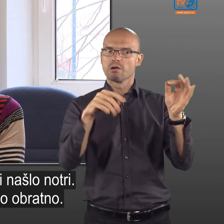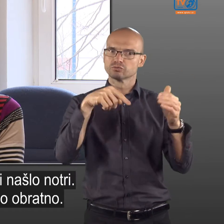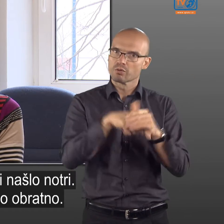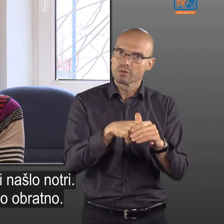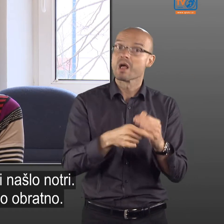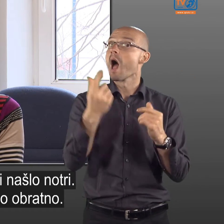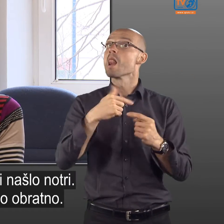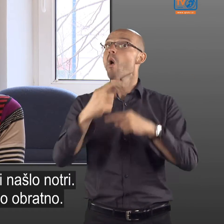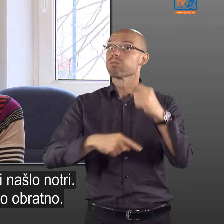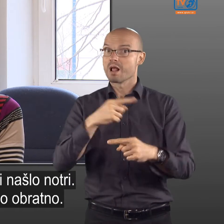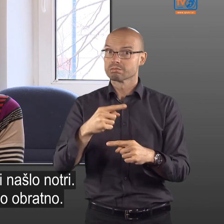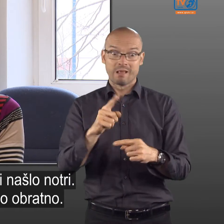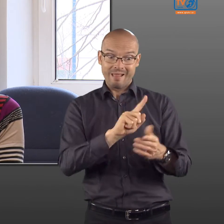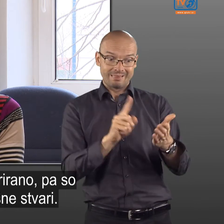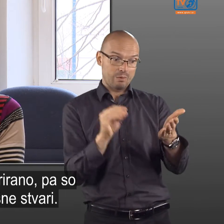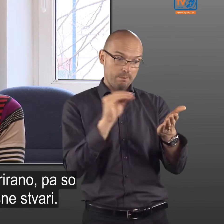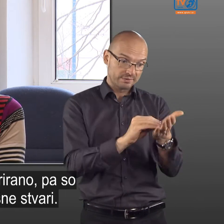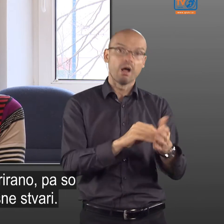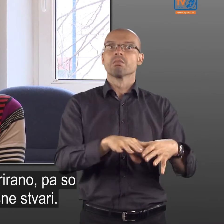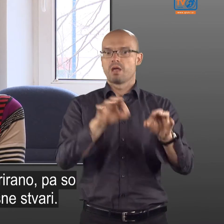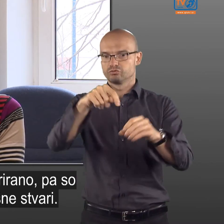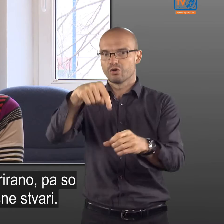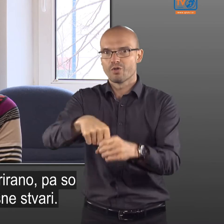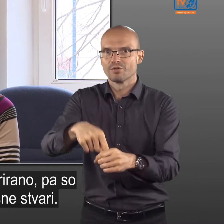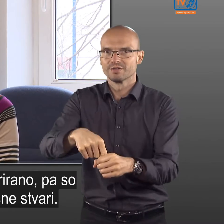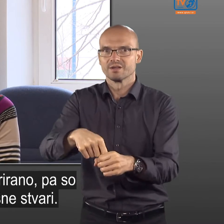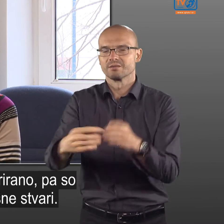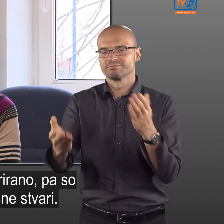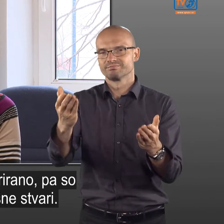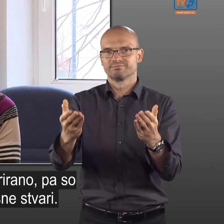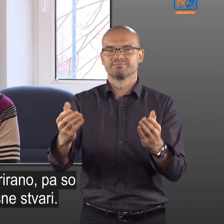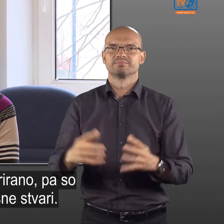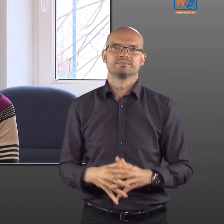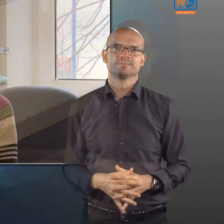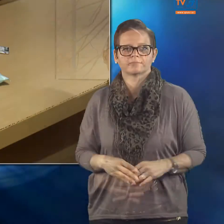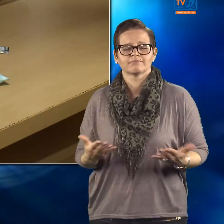notri, ali pa ravno obratno. Ni bilo deklarirano, pa so našli kakšne stvari.